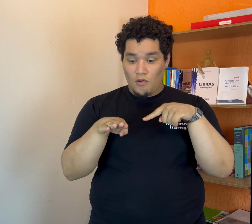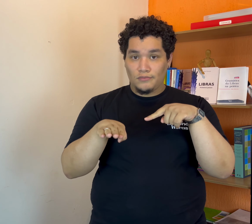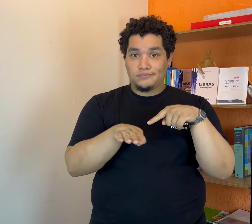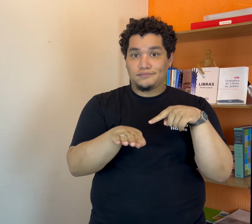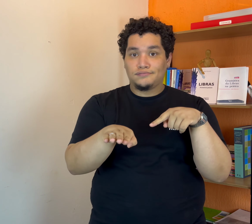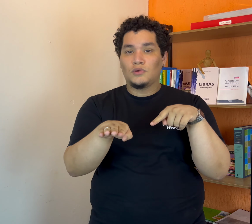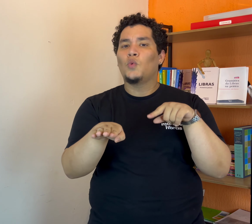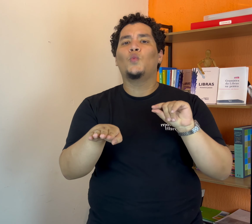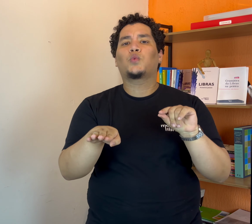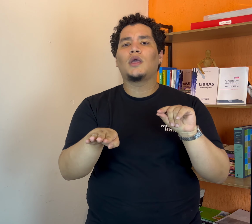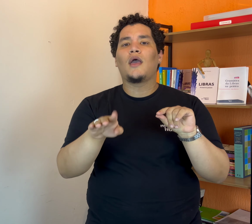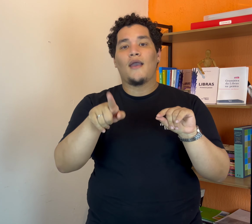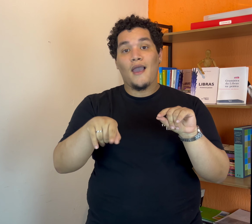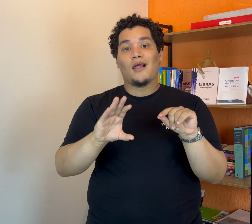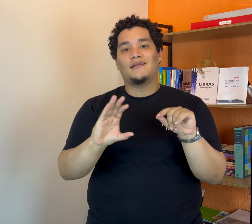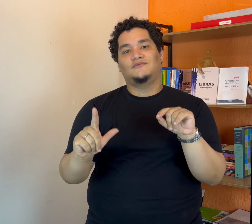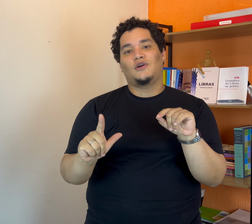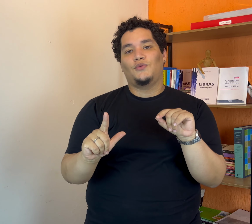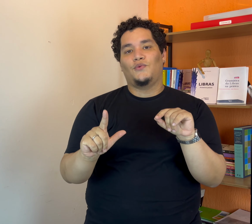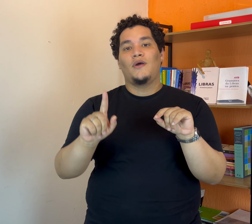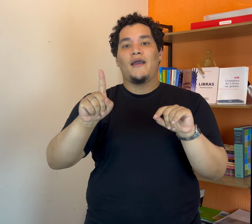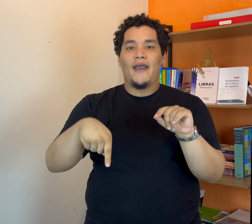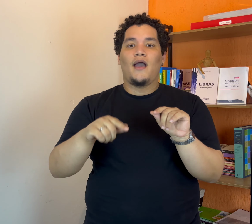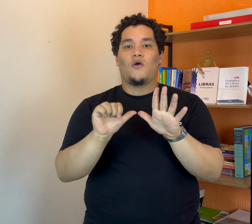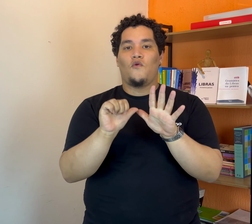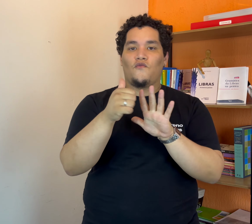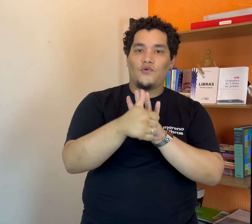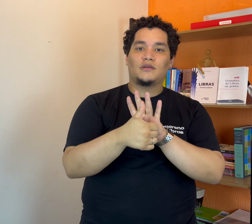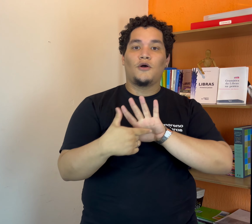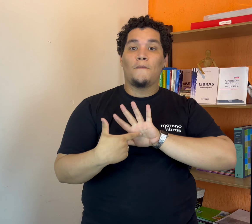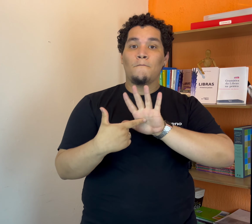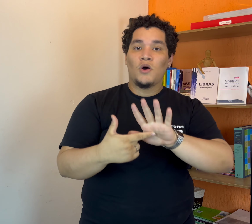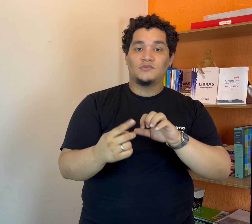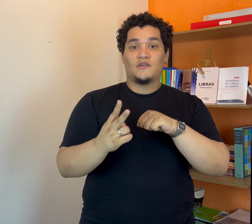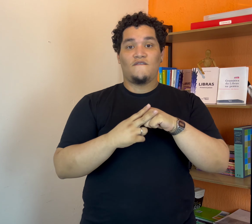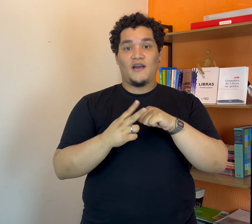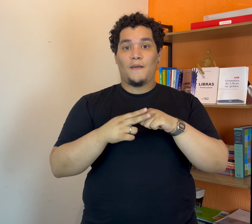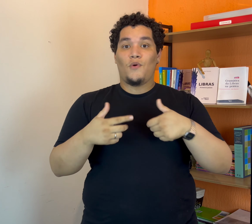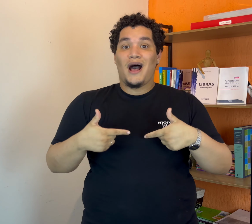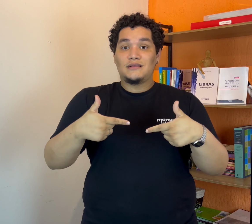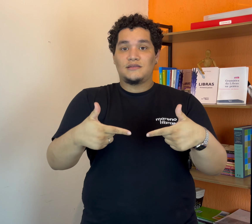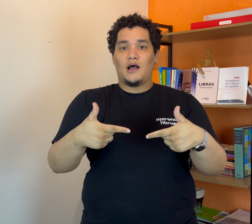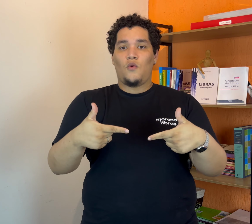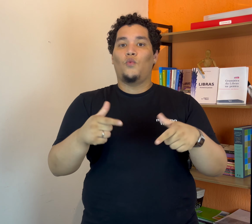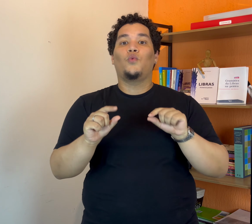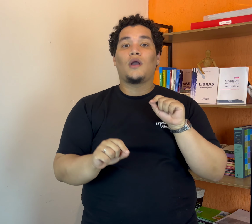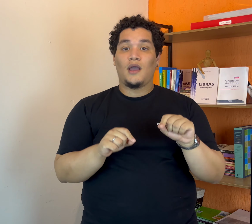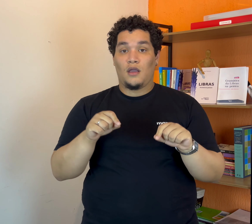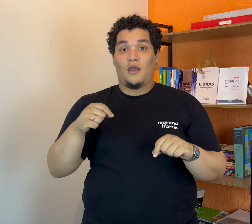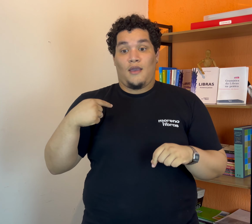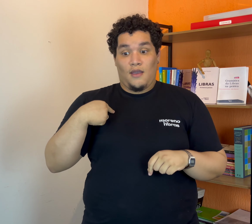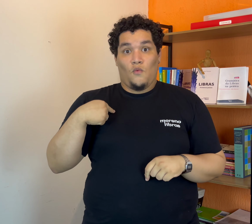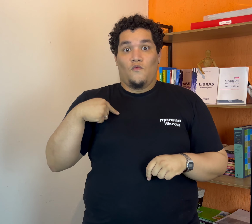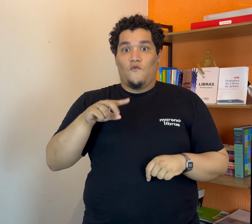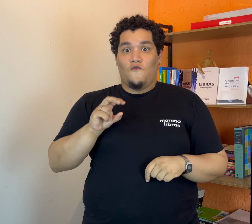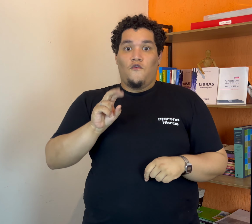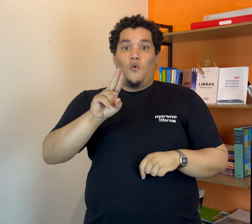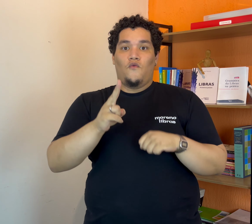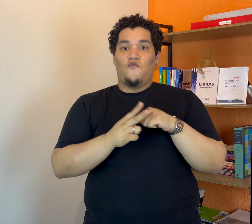Essa configuração de mão que eu utilizei é um classificador, que representa a ação verbal executada pelo verbo, aquilo que eu fiz,